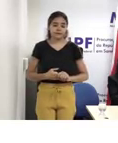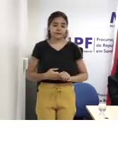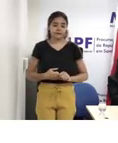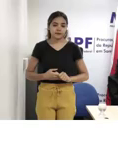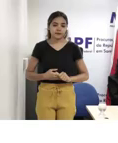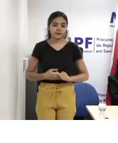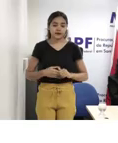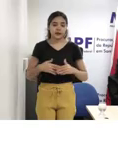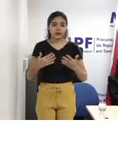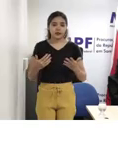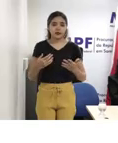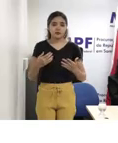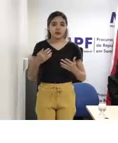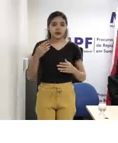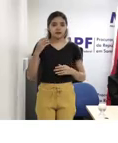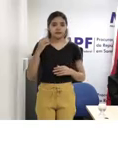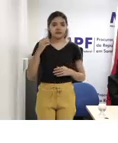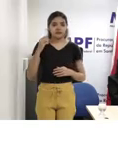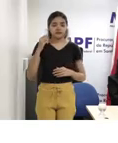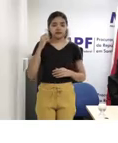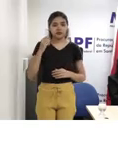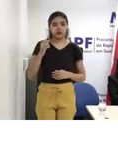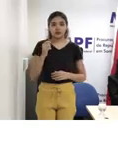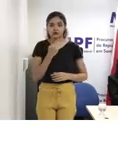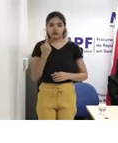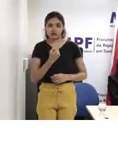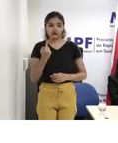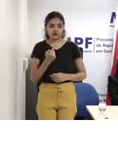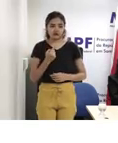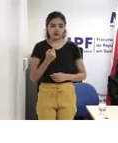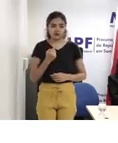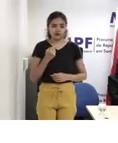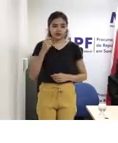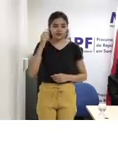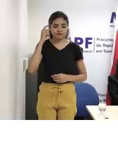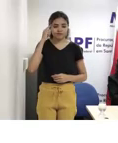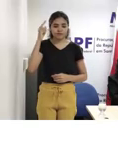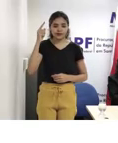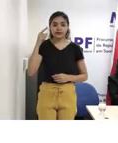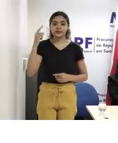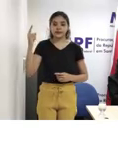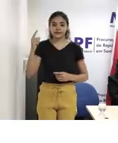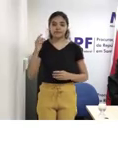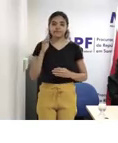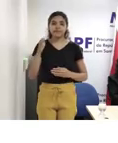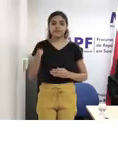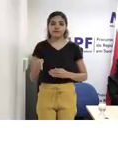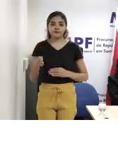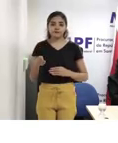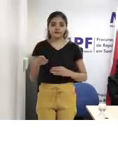adolescentes pela internet nós temos que pensar muitas vezes o juízo econômico que é feito nesses